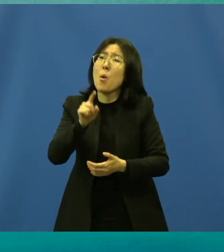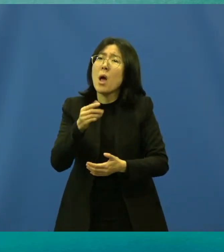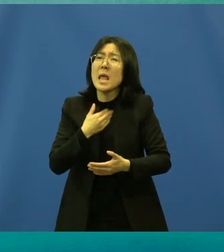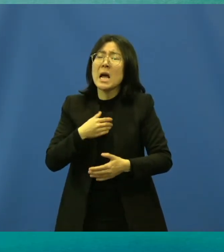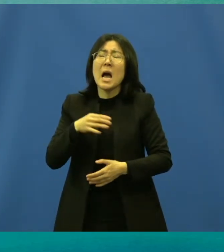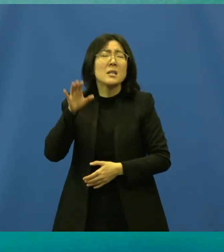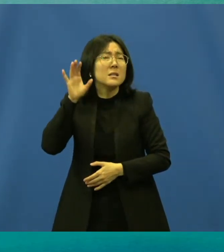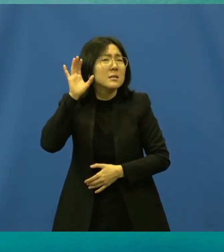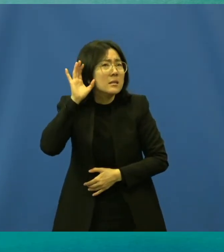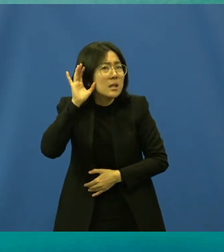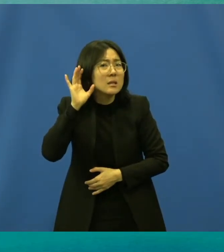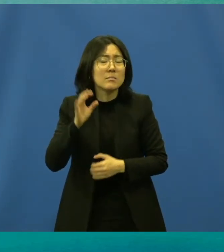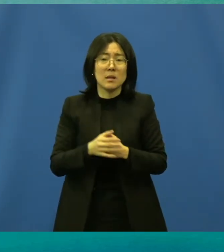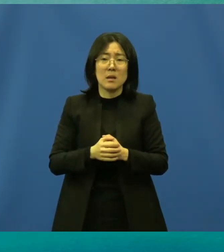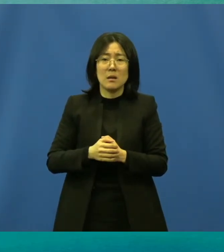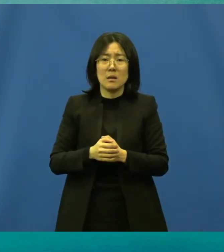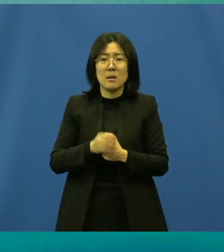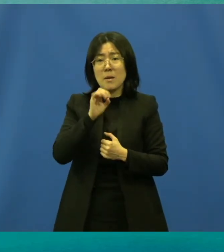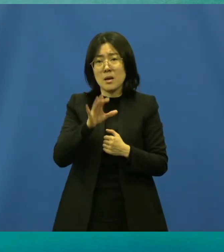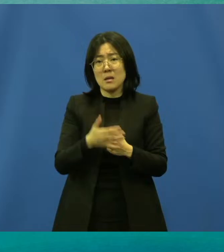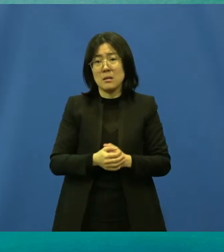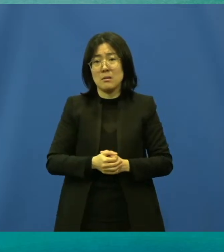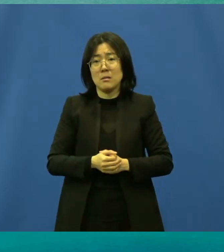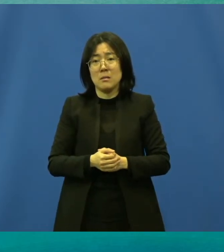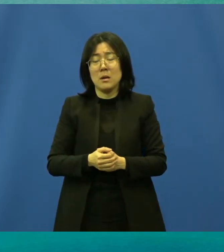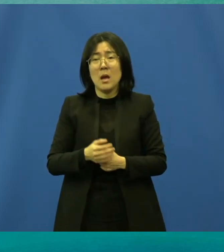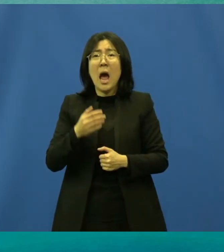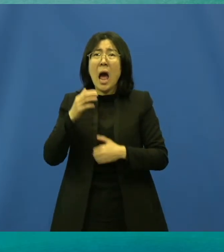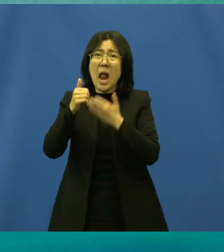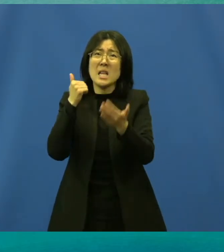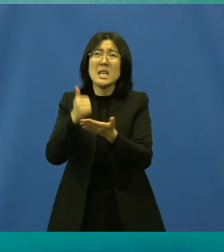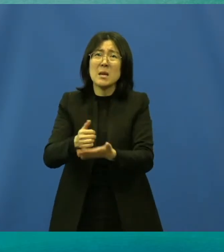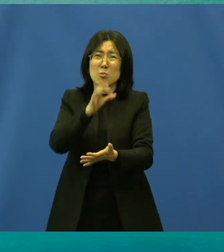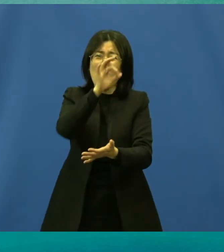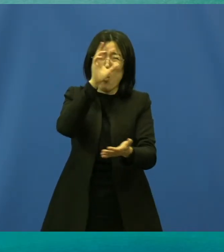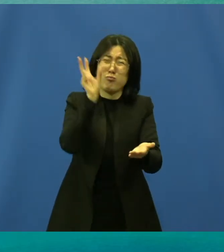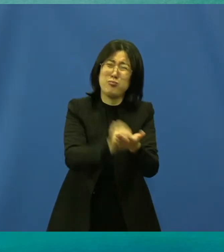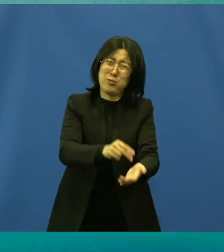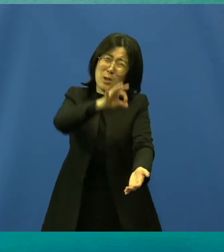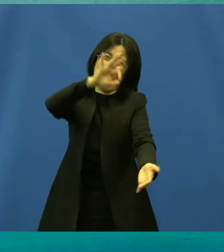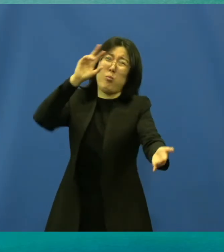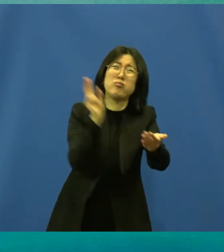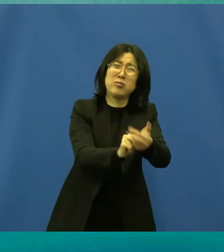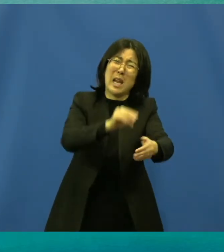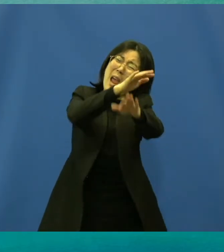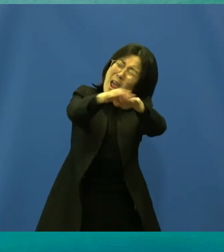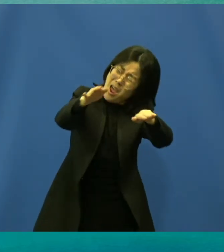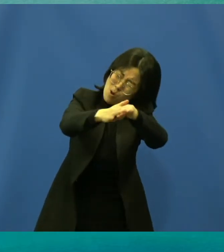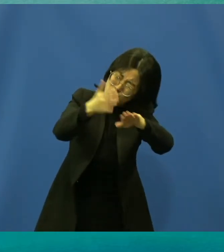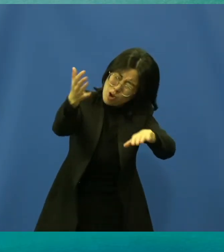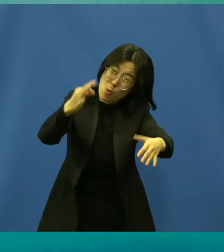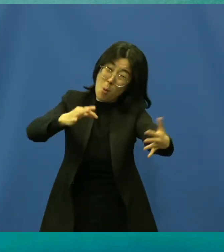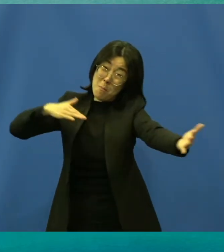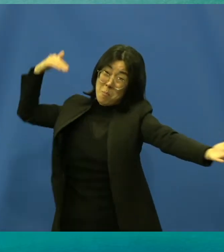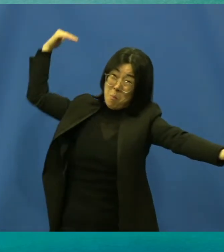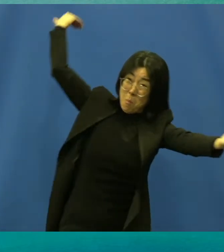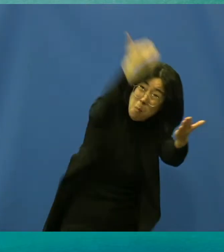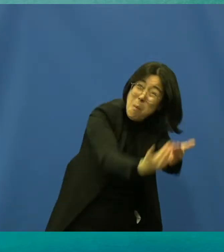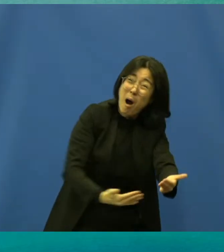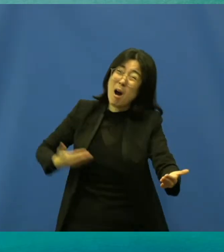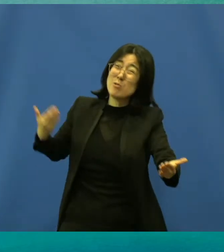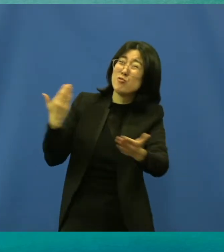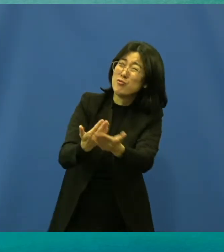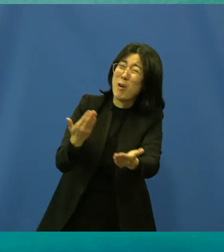무조건 취직하게 해달라, 무조건 물질의 문제 해결해 달라 그렇게 하지 말고 내가 지금까지 재정의 문제를 어떻게